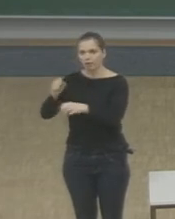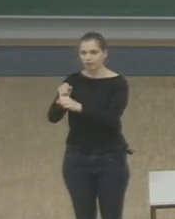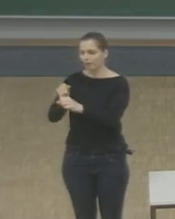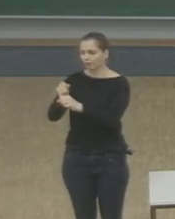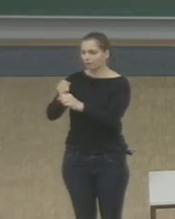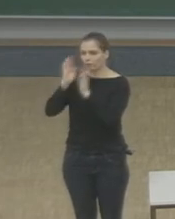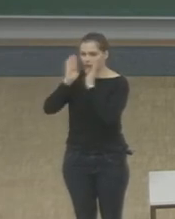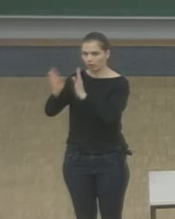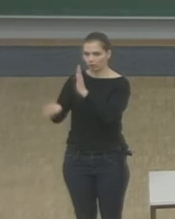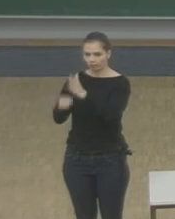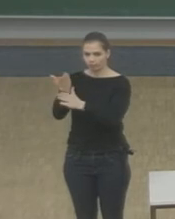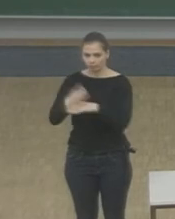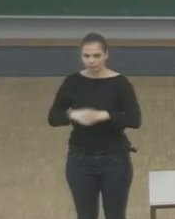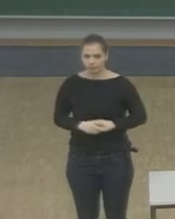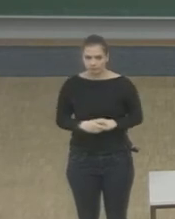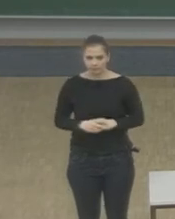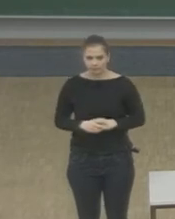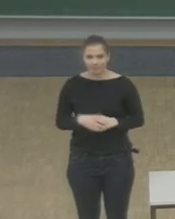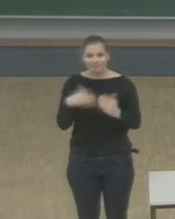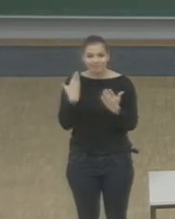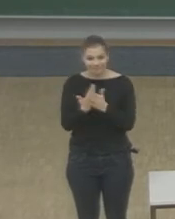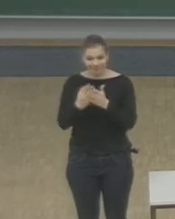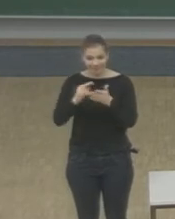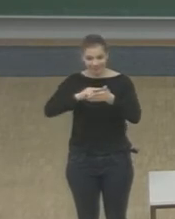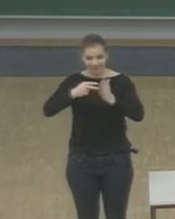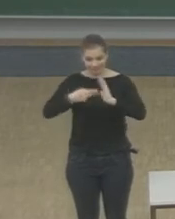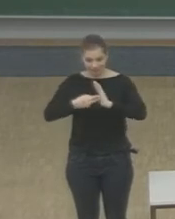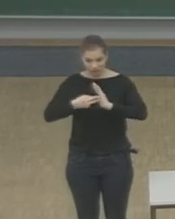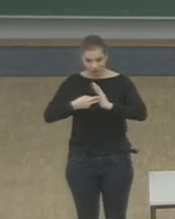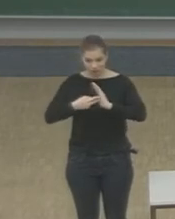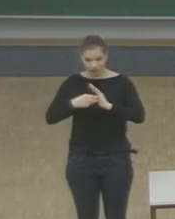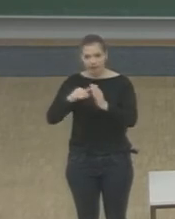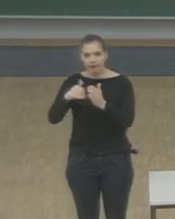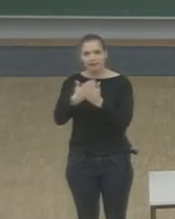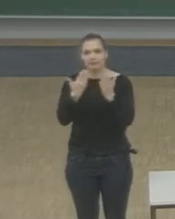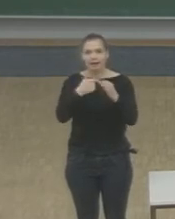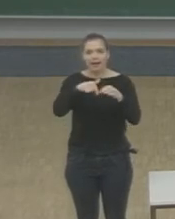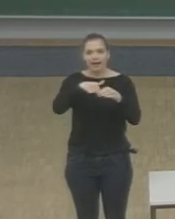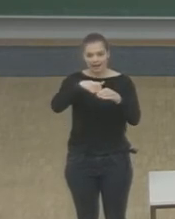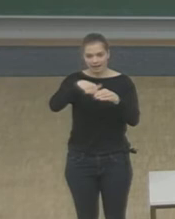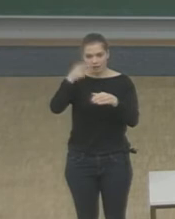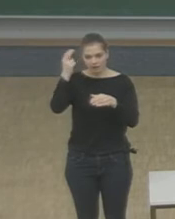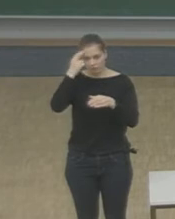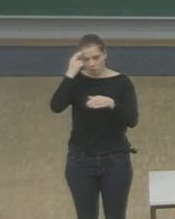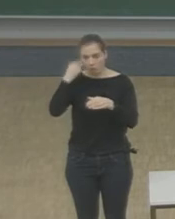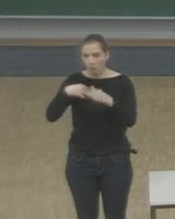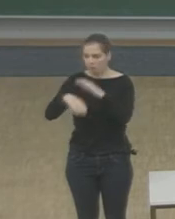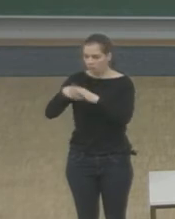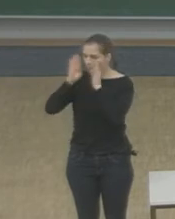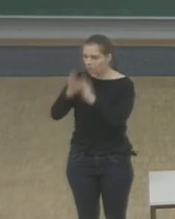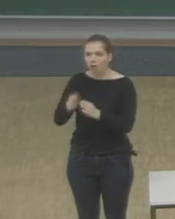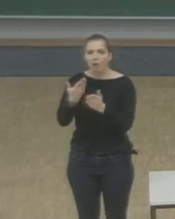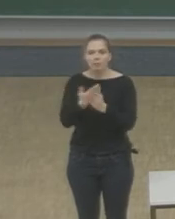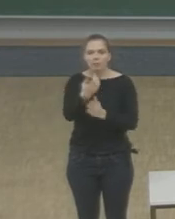lässt. Dieser Technologie wird nun einerseits innerwissenschaftlich vertraut, denken Sie etwa an